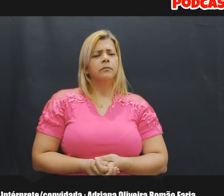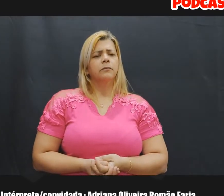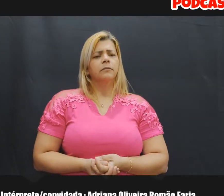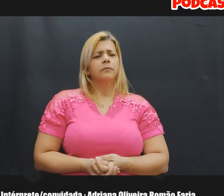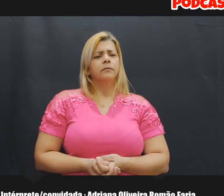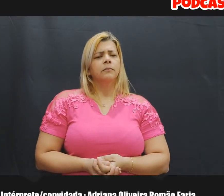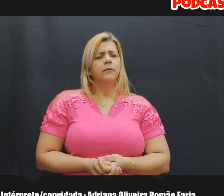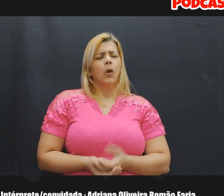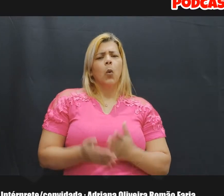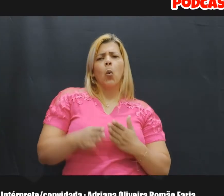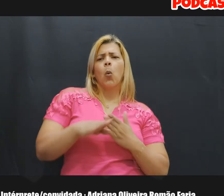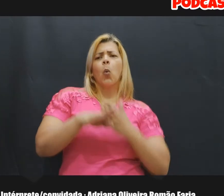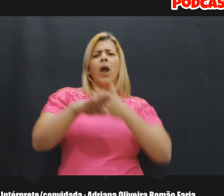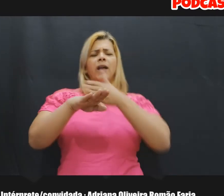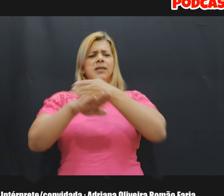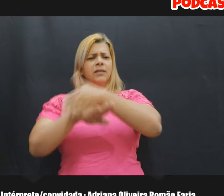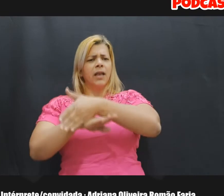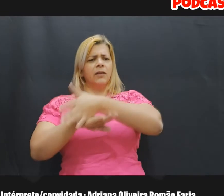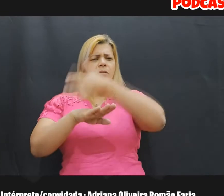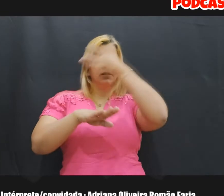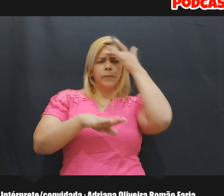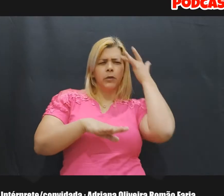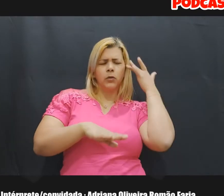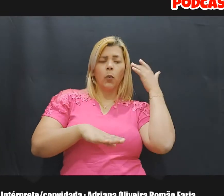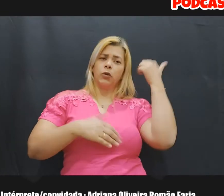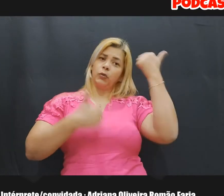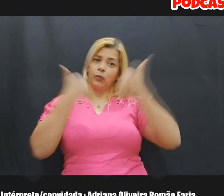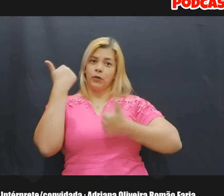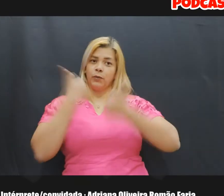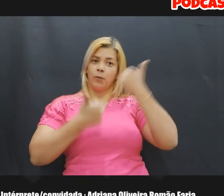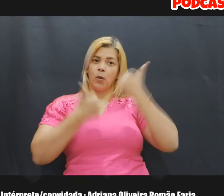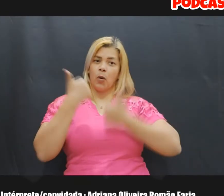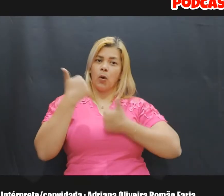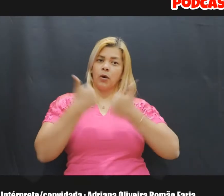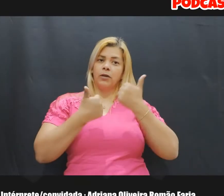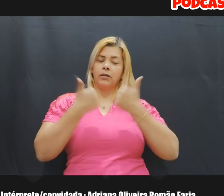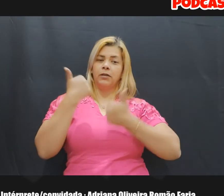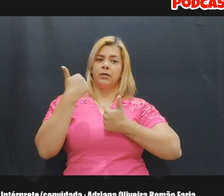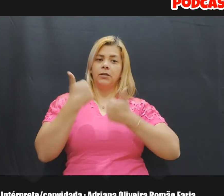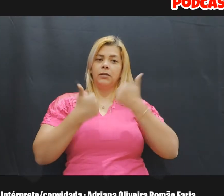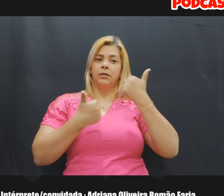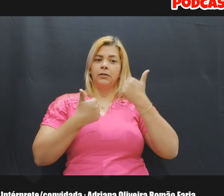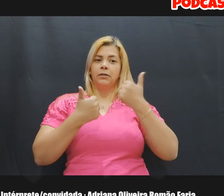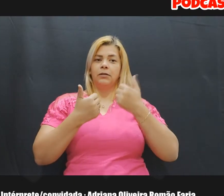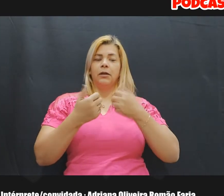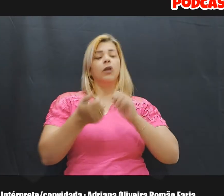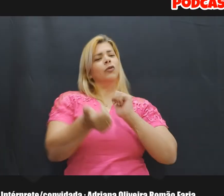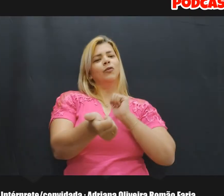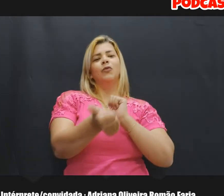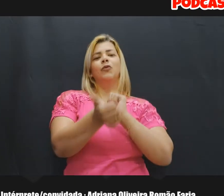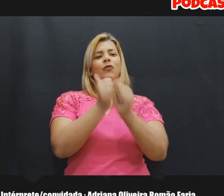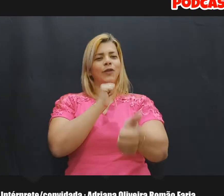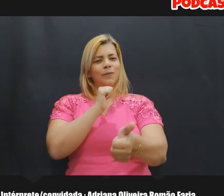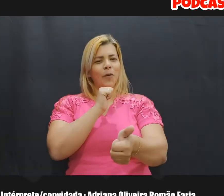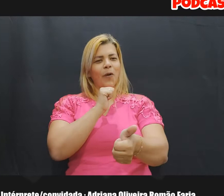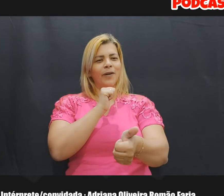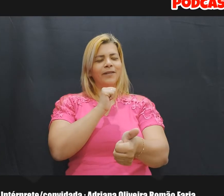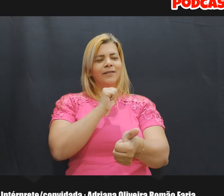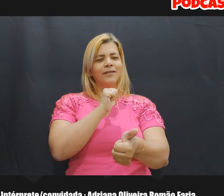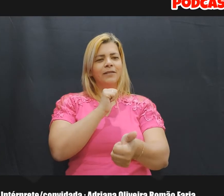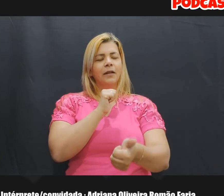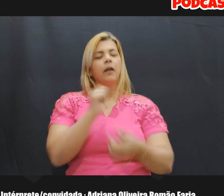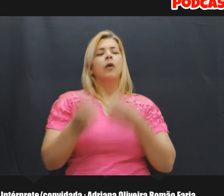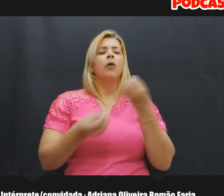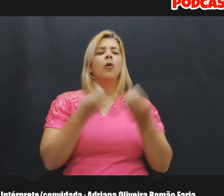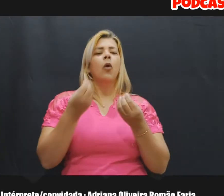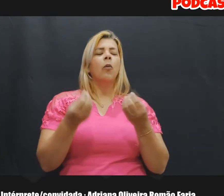o acesso deles dentro do esporte, por exemplo, já indo para a questão esportiva, como que a senhora enxerga